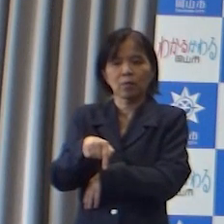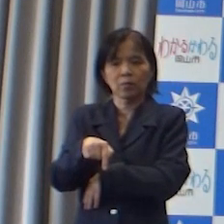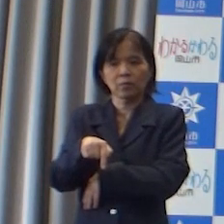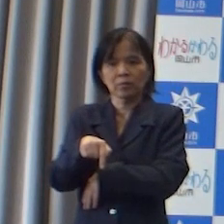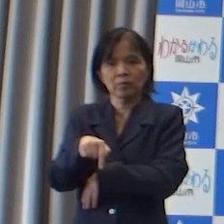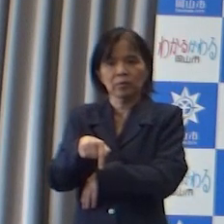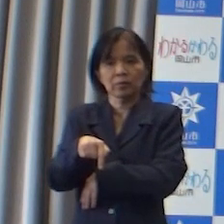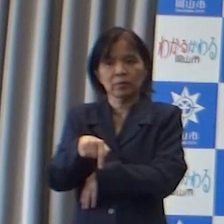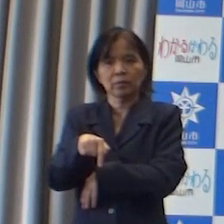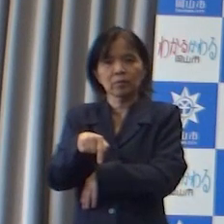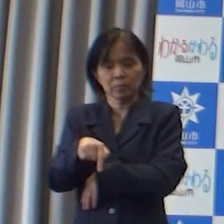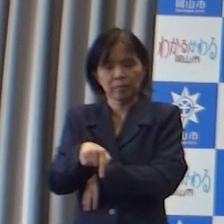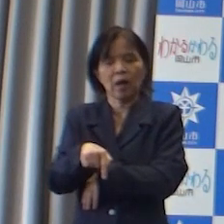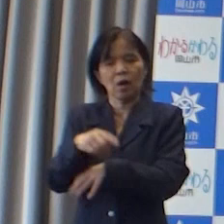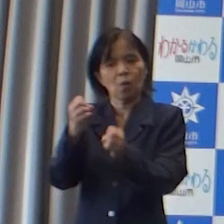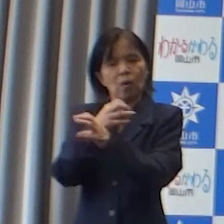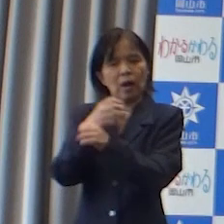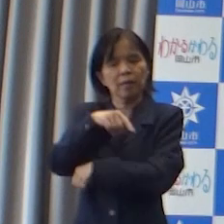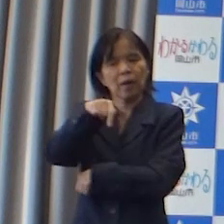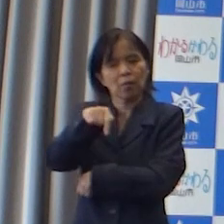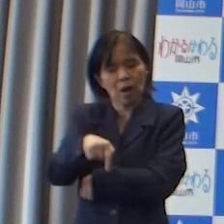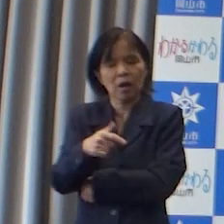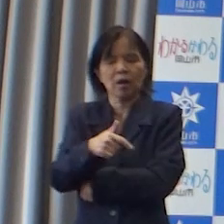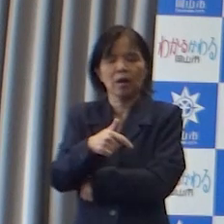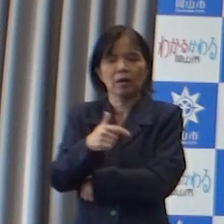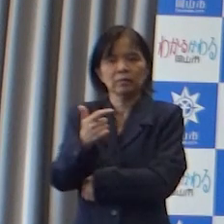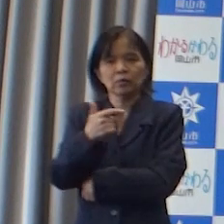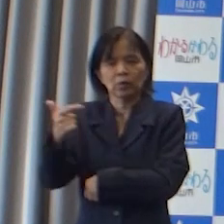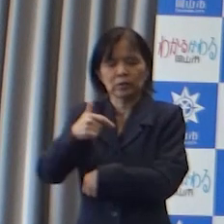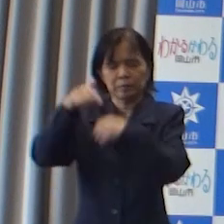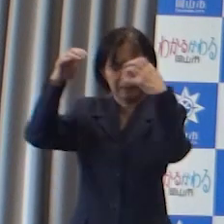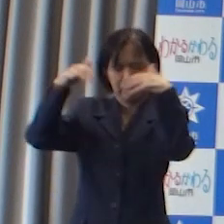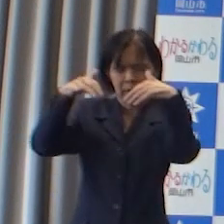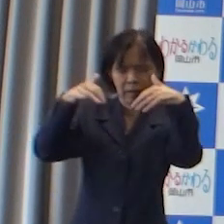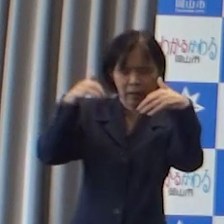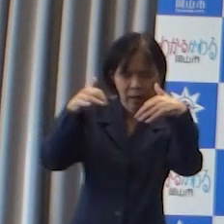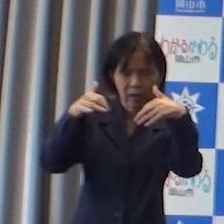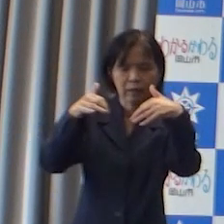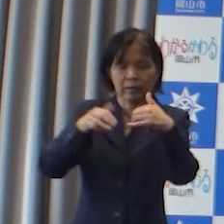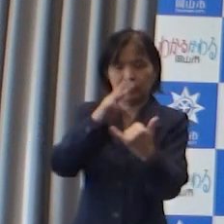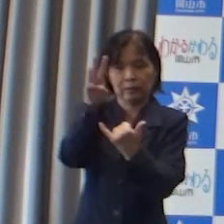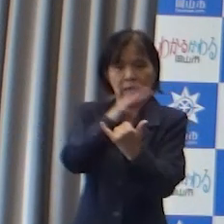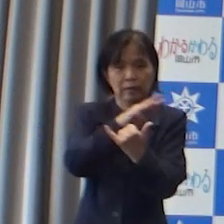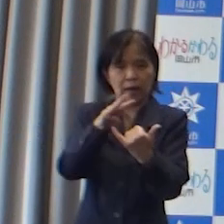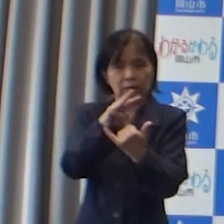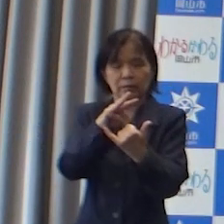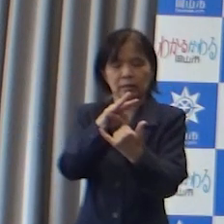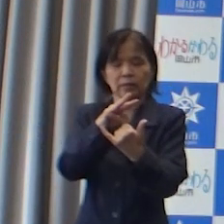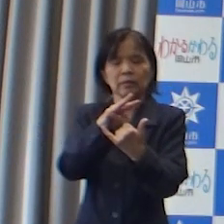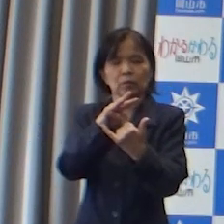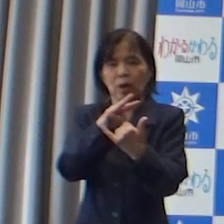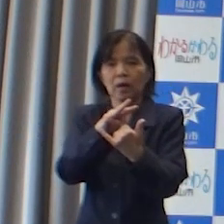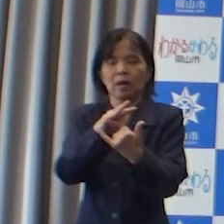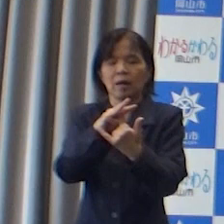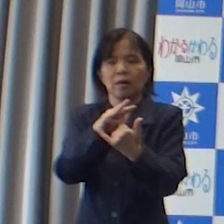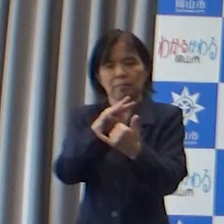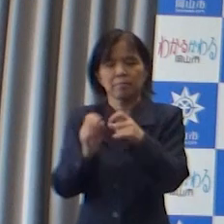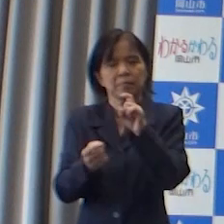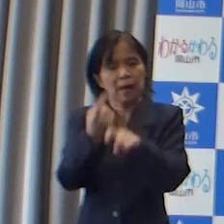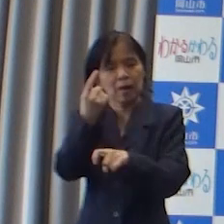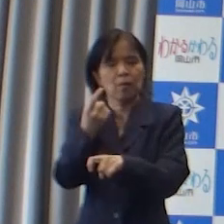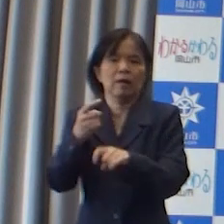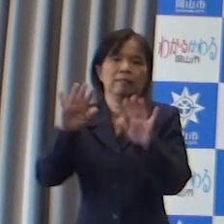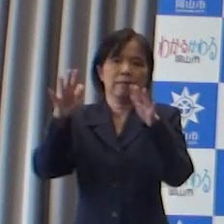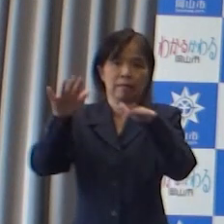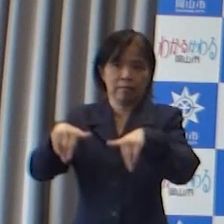ると大きな雨にはな、災害が起こるようなものにはならないというように思うんですけれども、